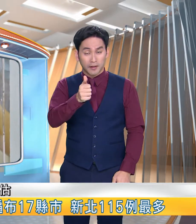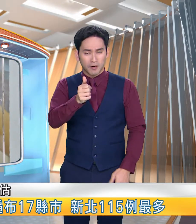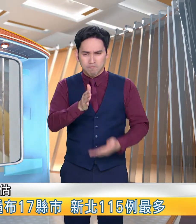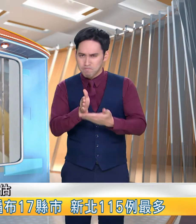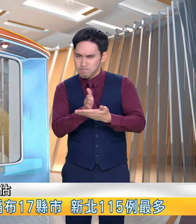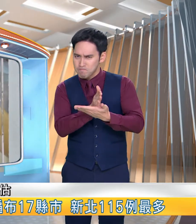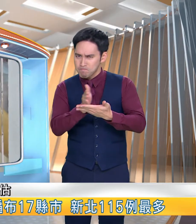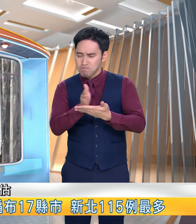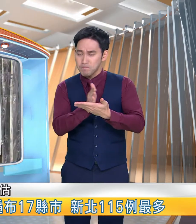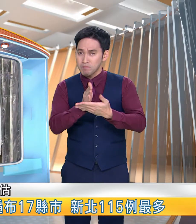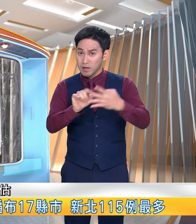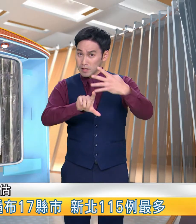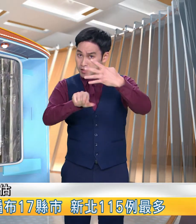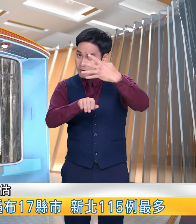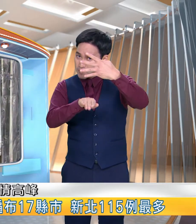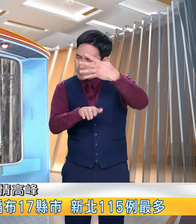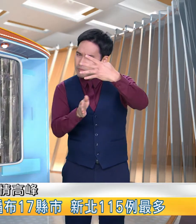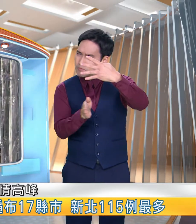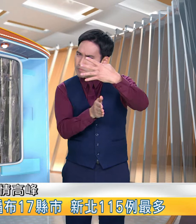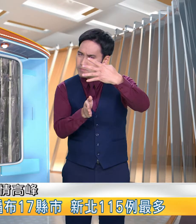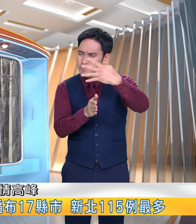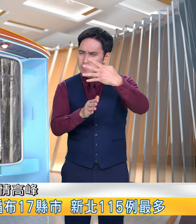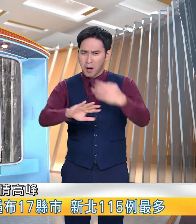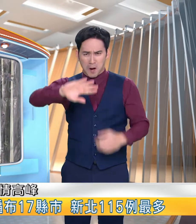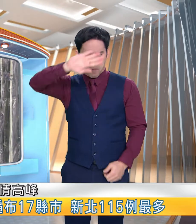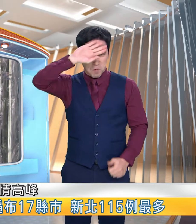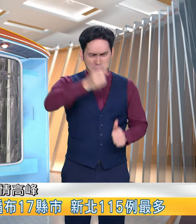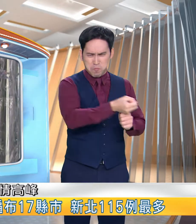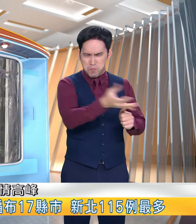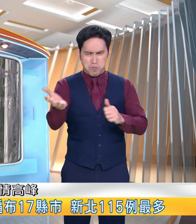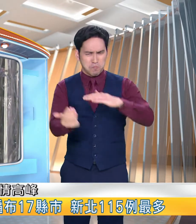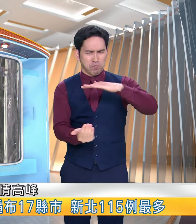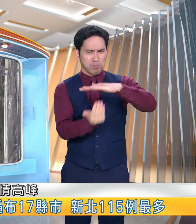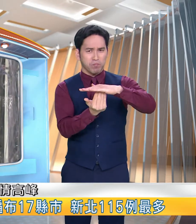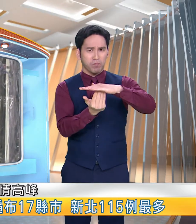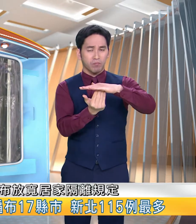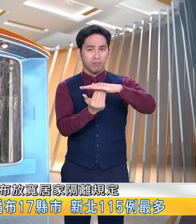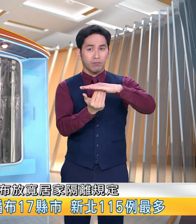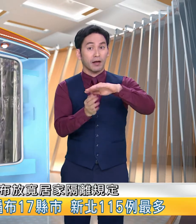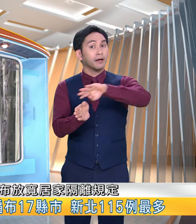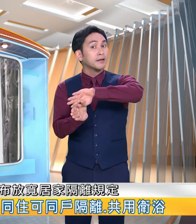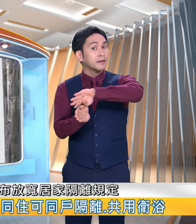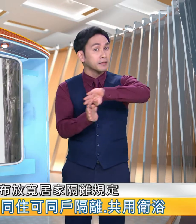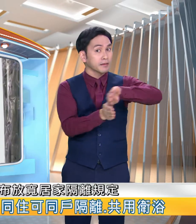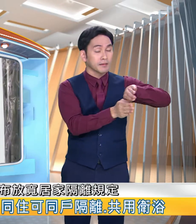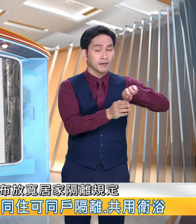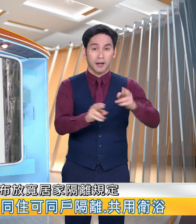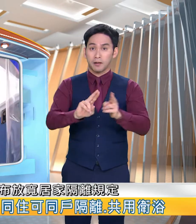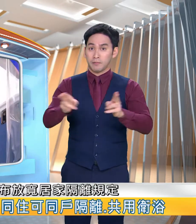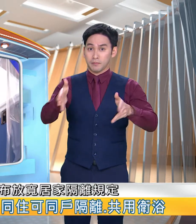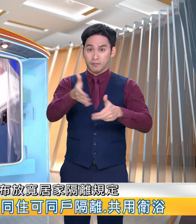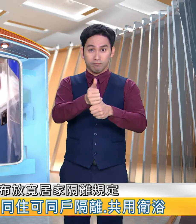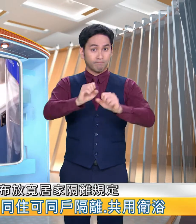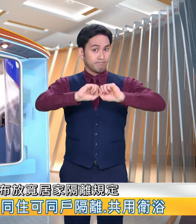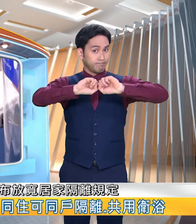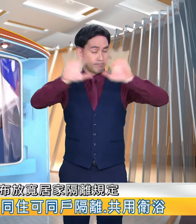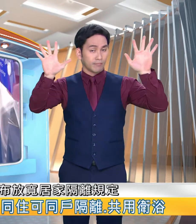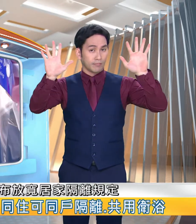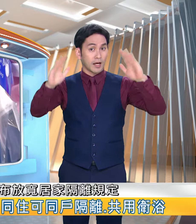时中预估月底前会来到疫情高峰。另外，指挥中心宣布